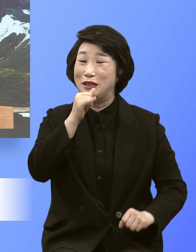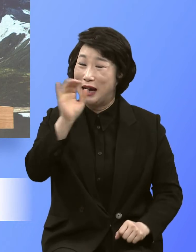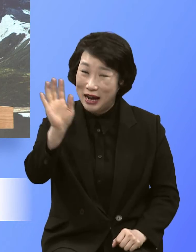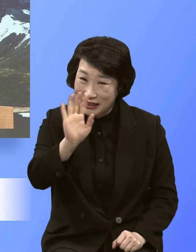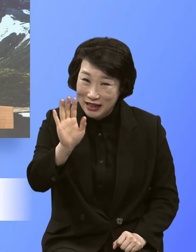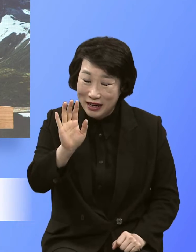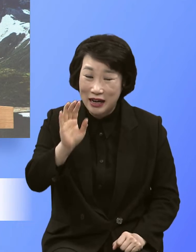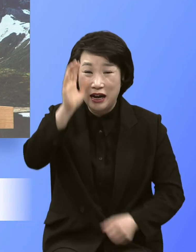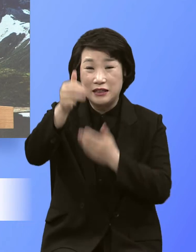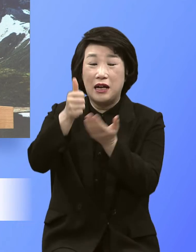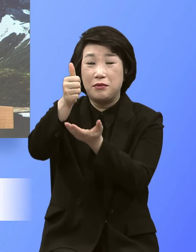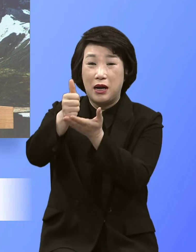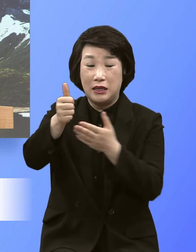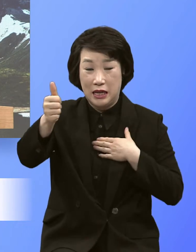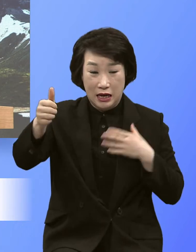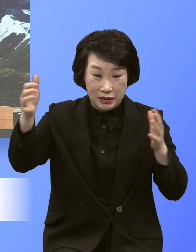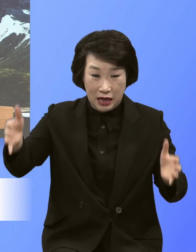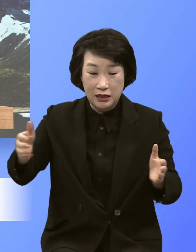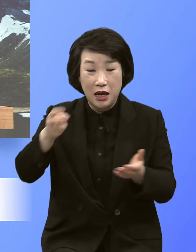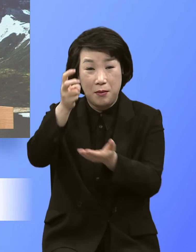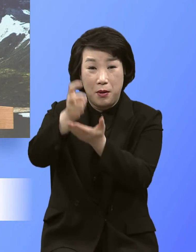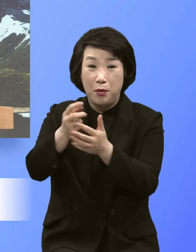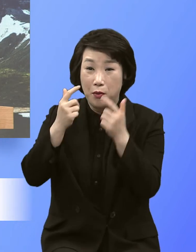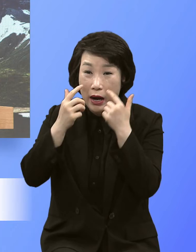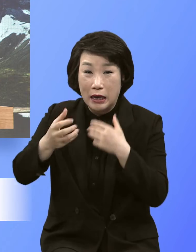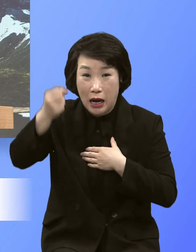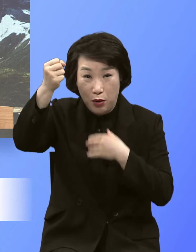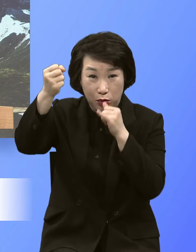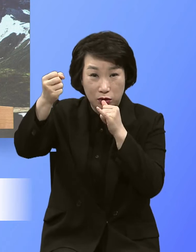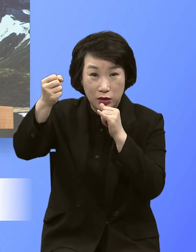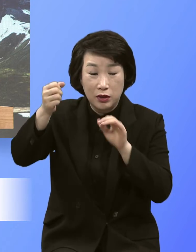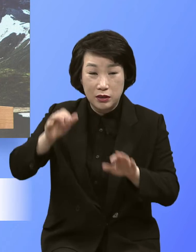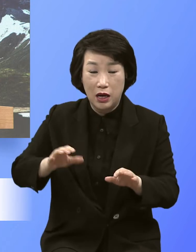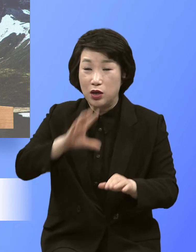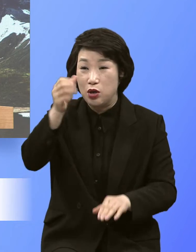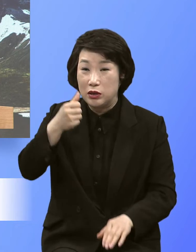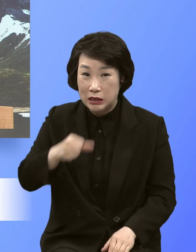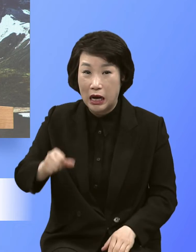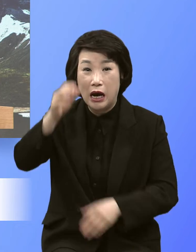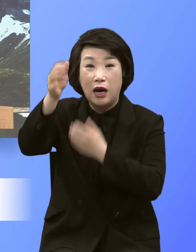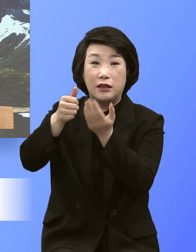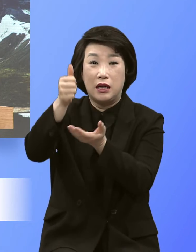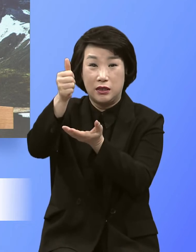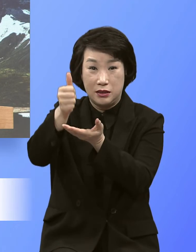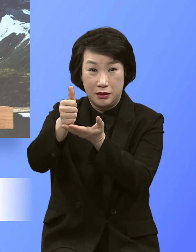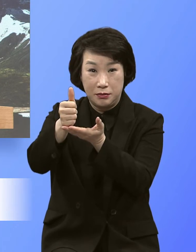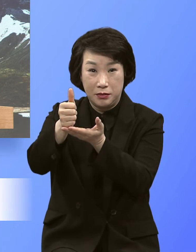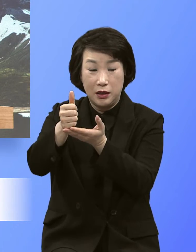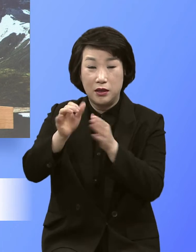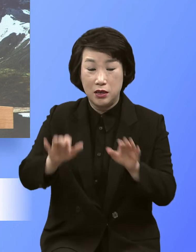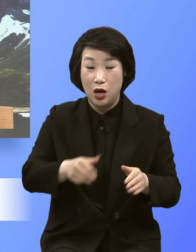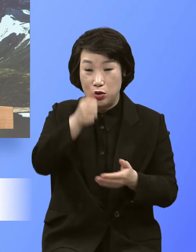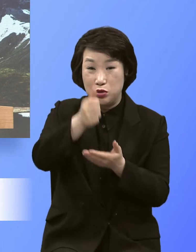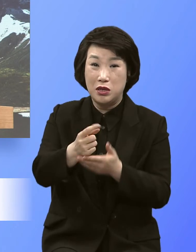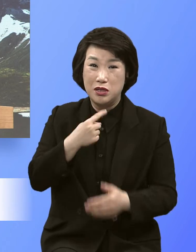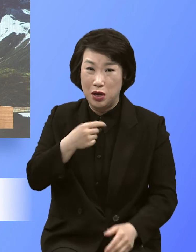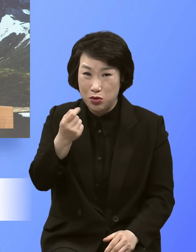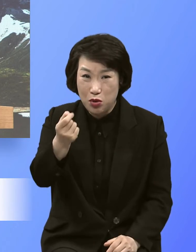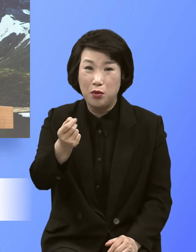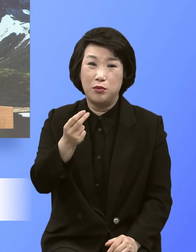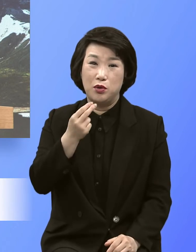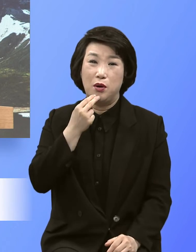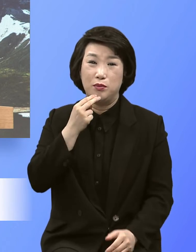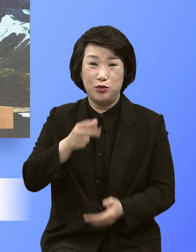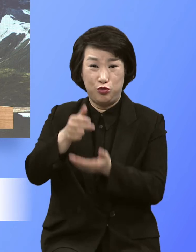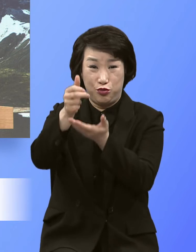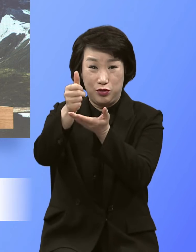하나님과 질서를 확실하게 가지고 계신 성자 하나님이시오. 죄가 전혀 없는